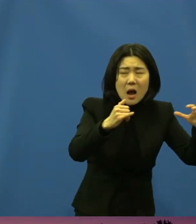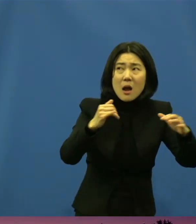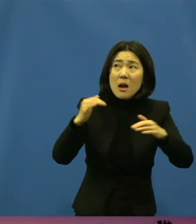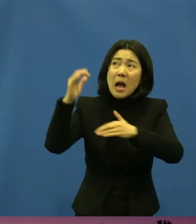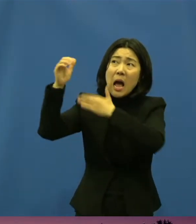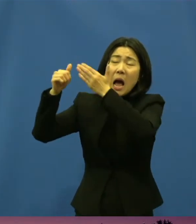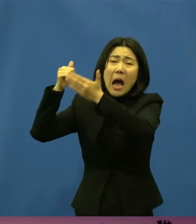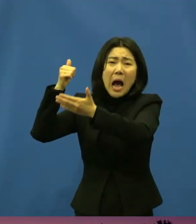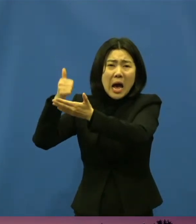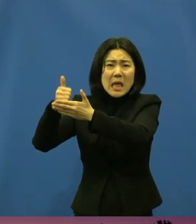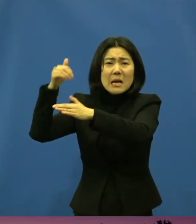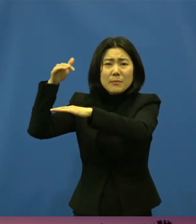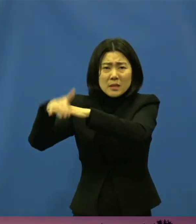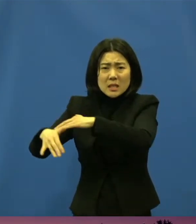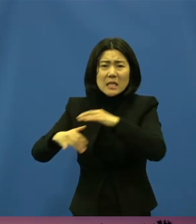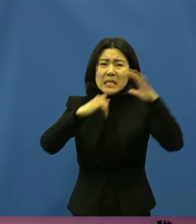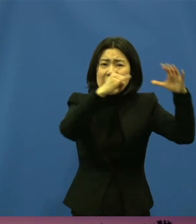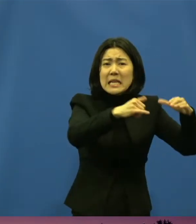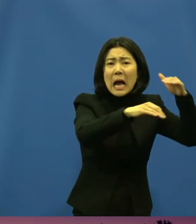않아요.